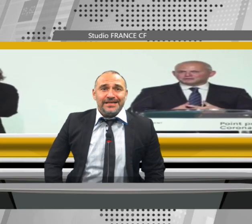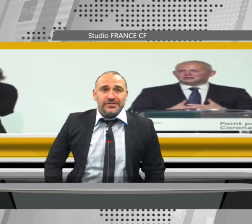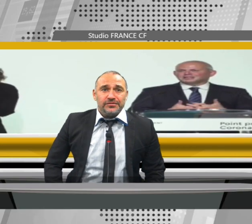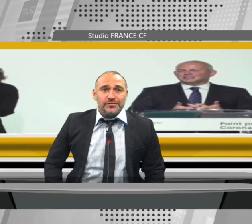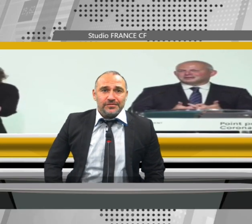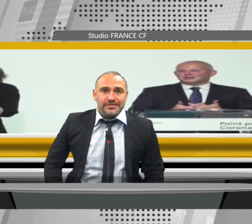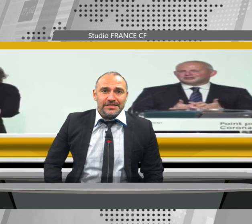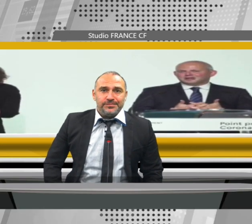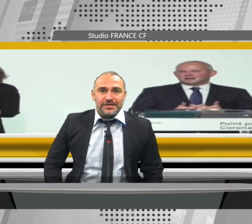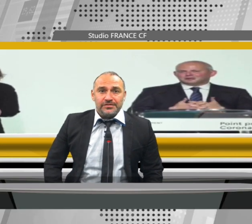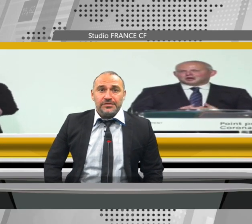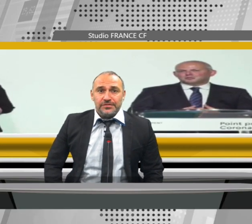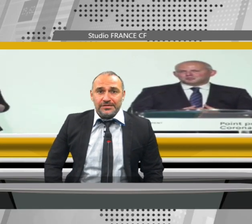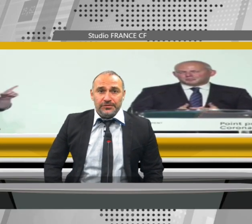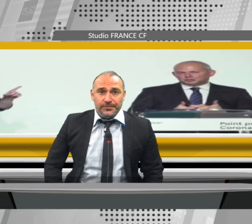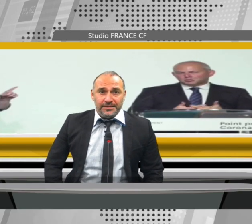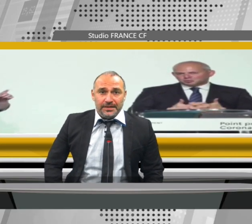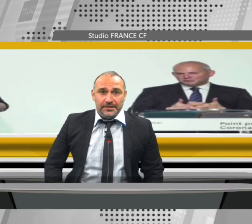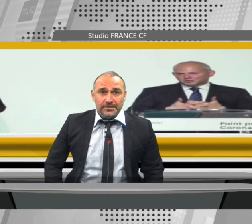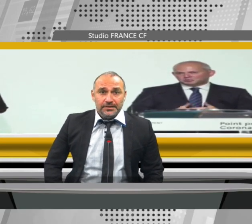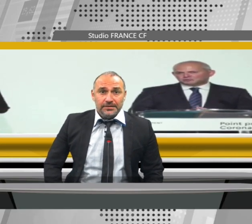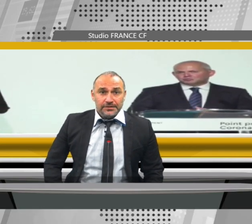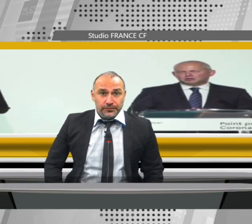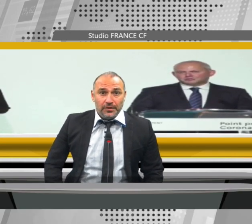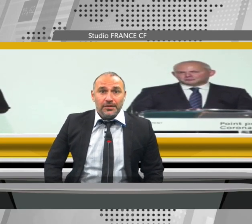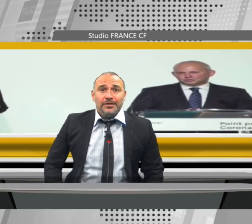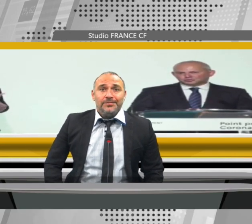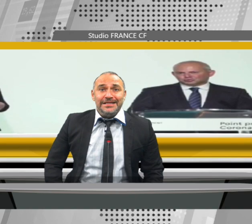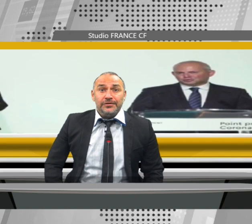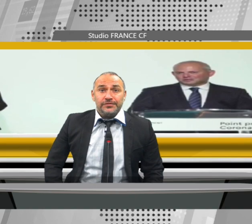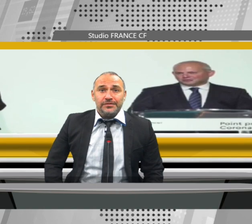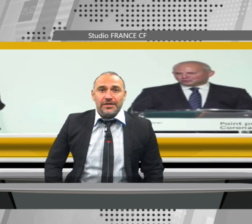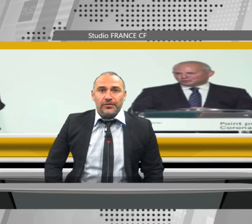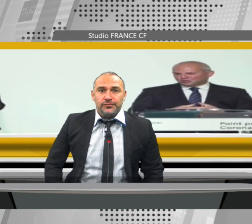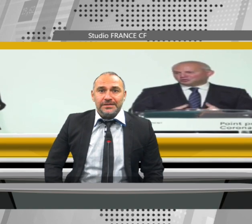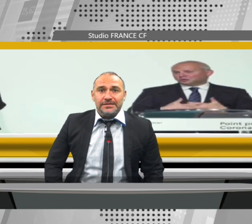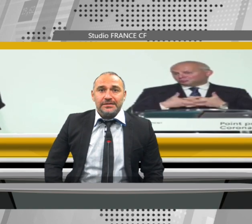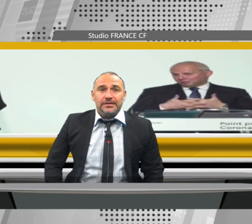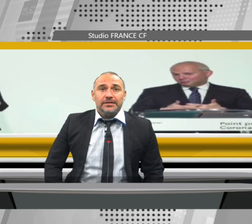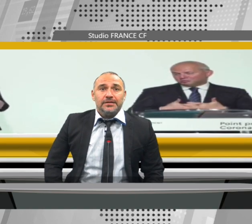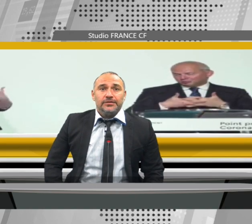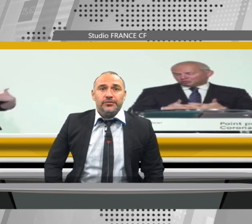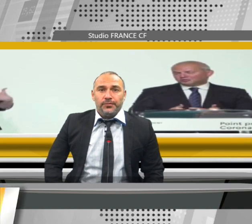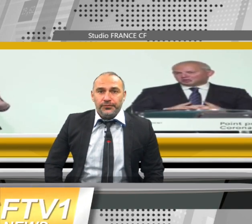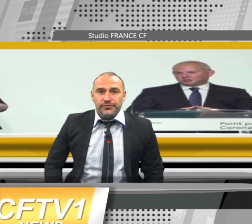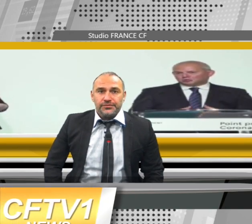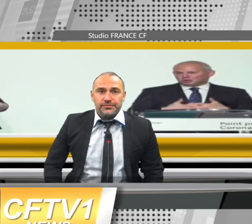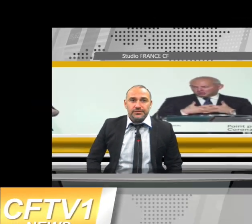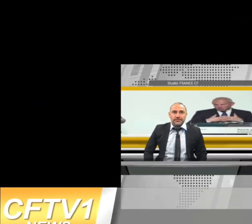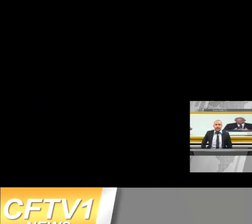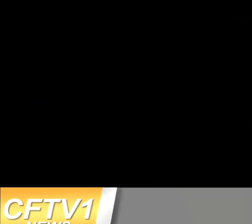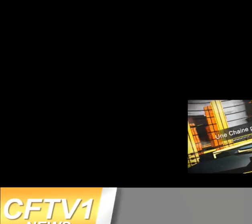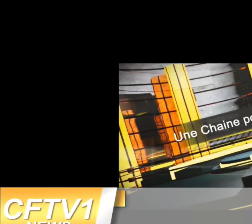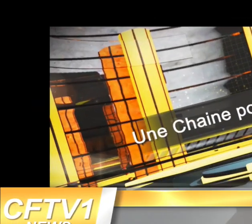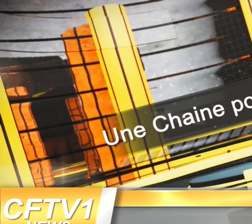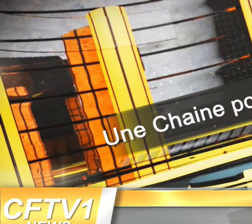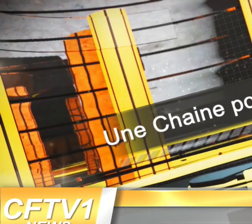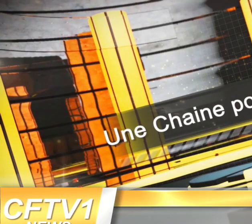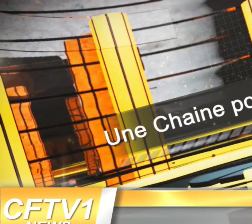49 476 personnes sorties de l'hôpital, soit 1248 de plus.